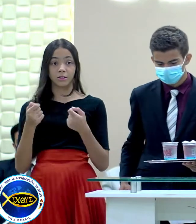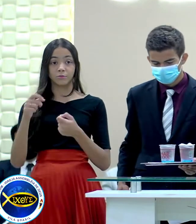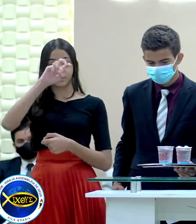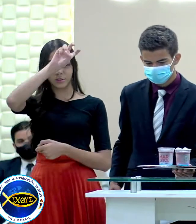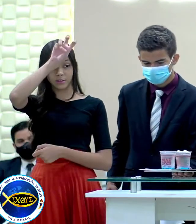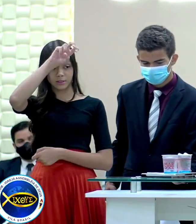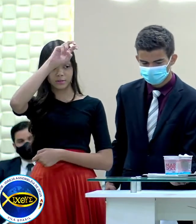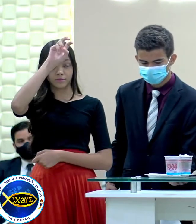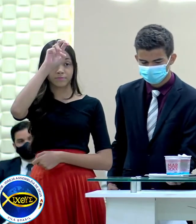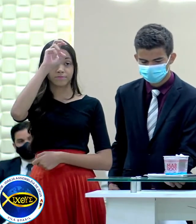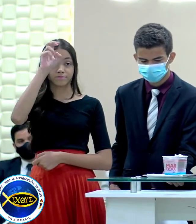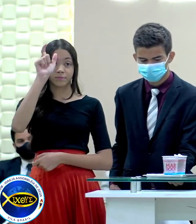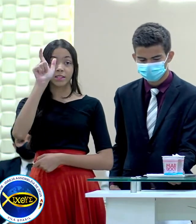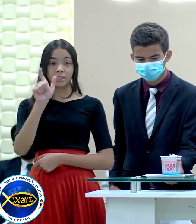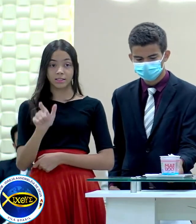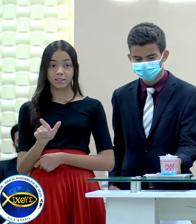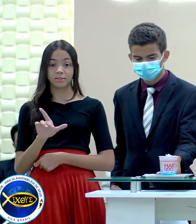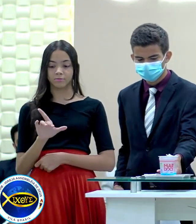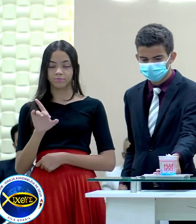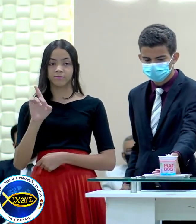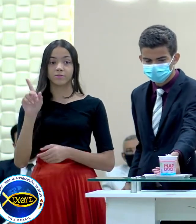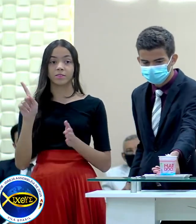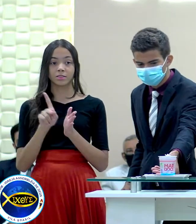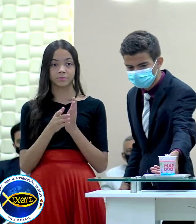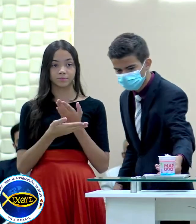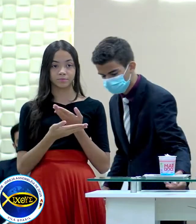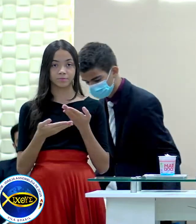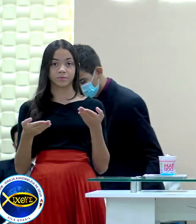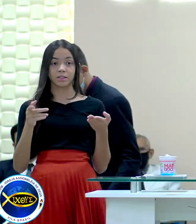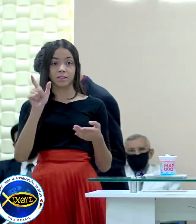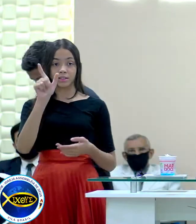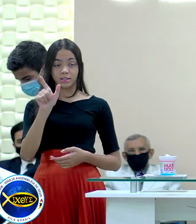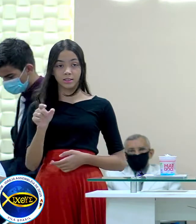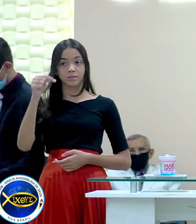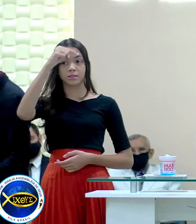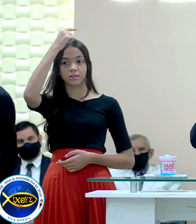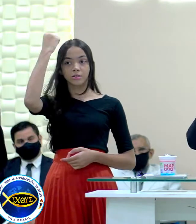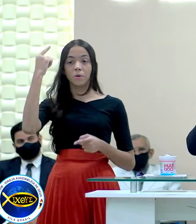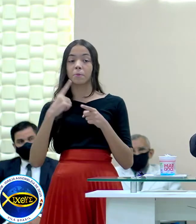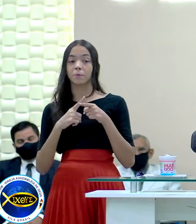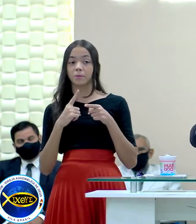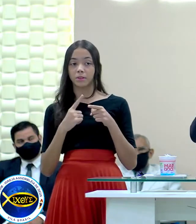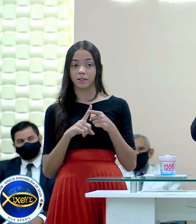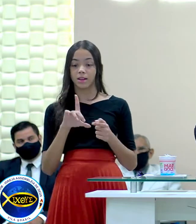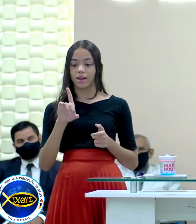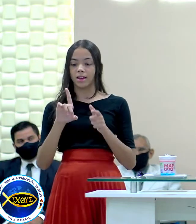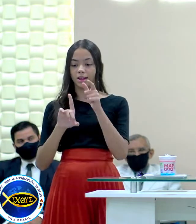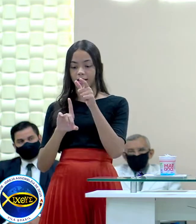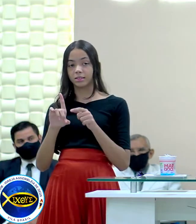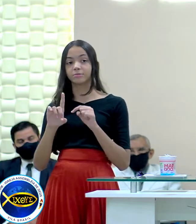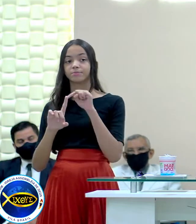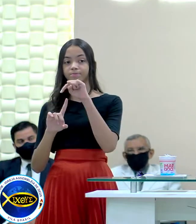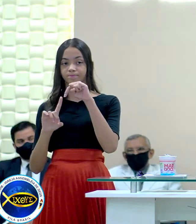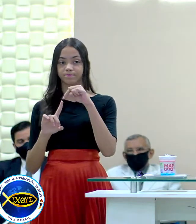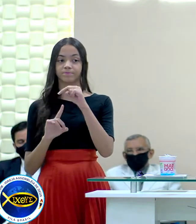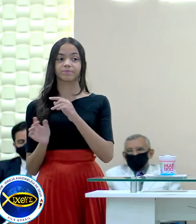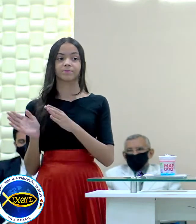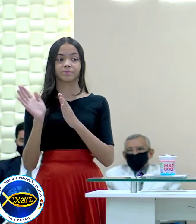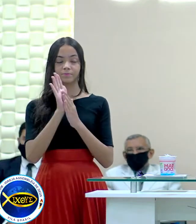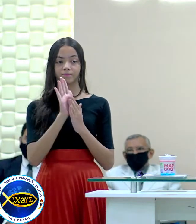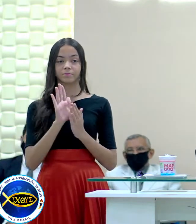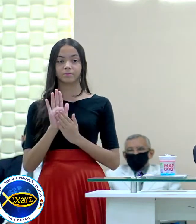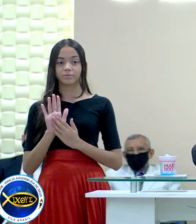seu Deus. Por isso sejam santos, porque eu sou santo. Louvado seja